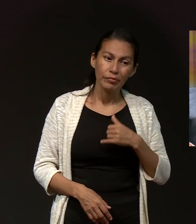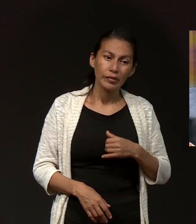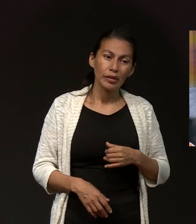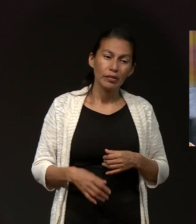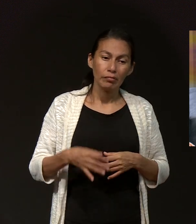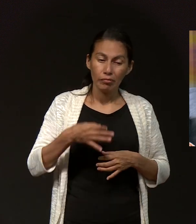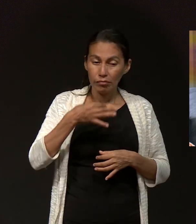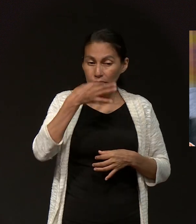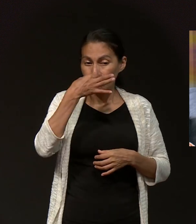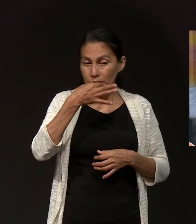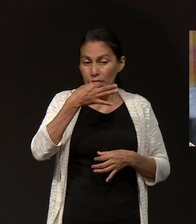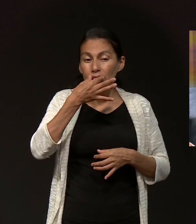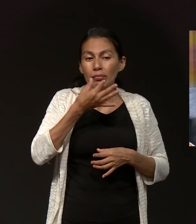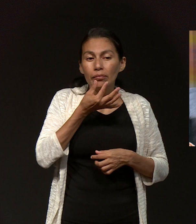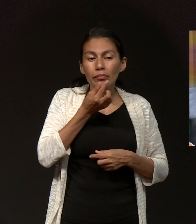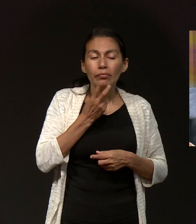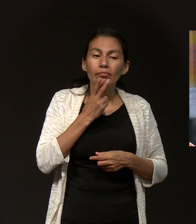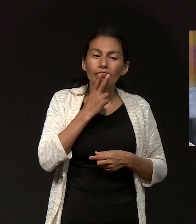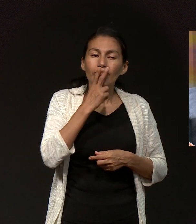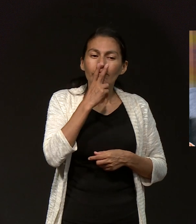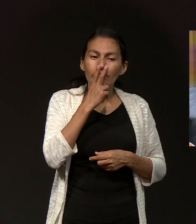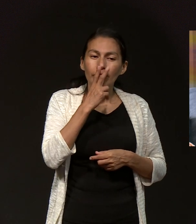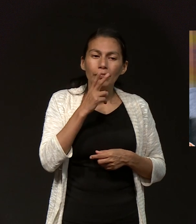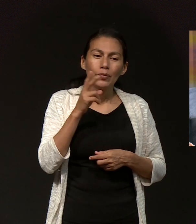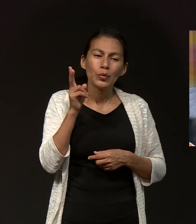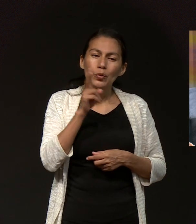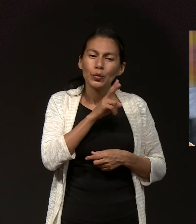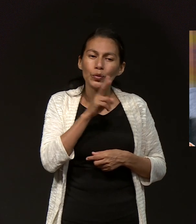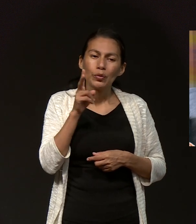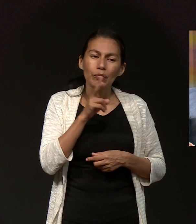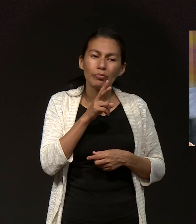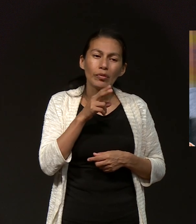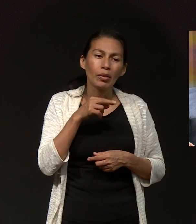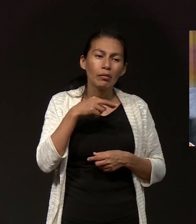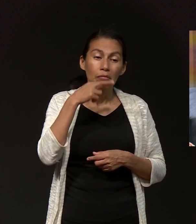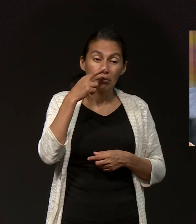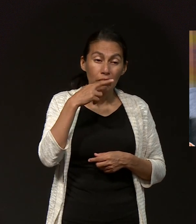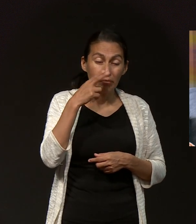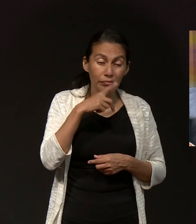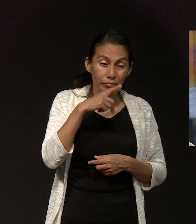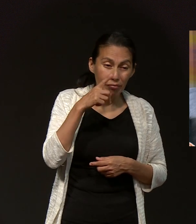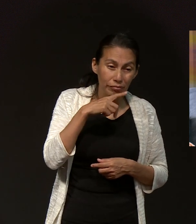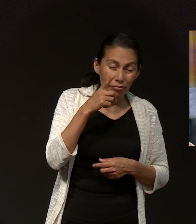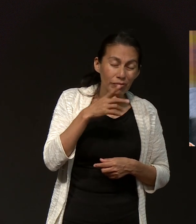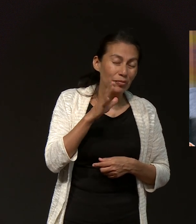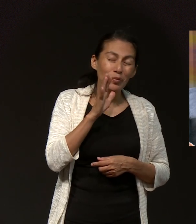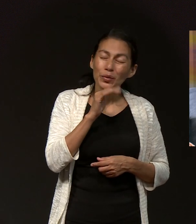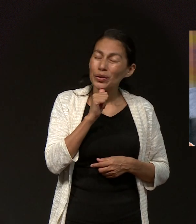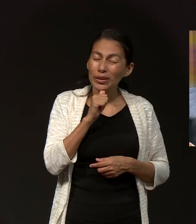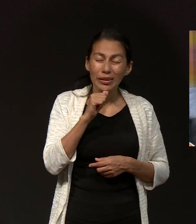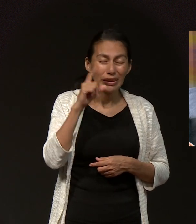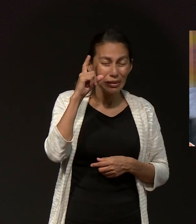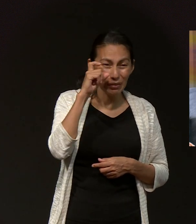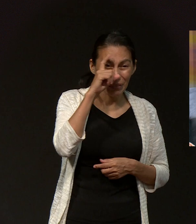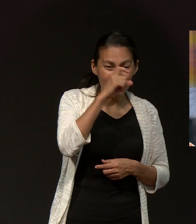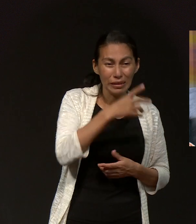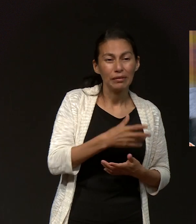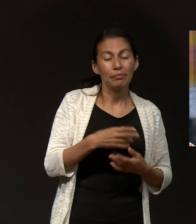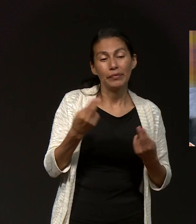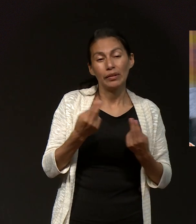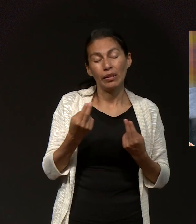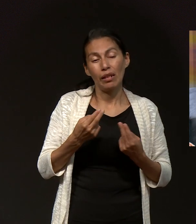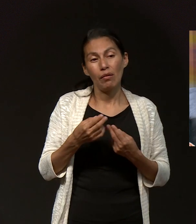ni con las torres de alta oxigenación que tienen ya en cuidados intensivos, estaba pudiendo mantener una